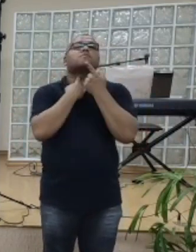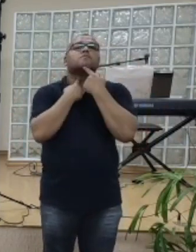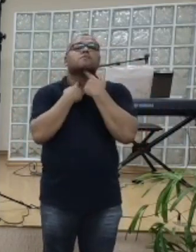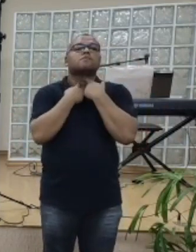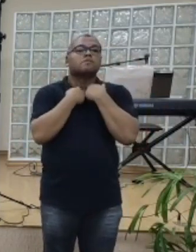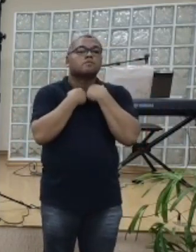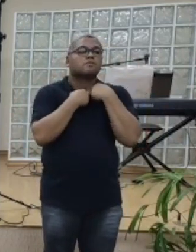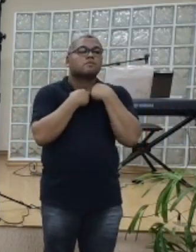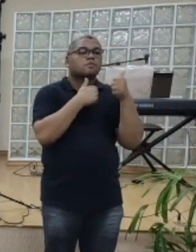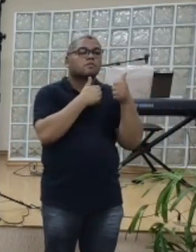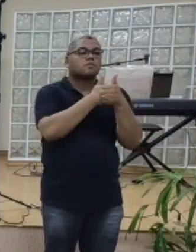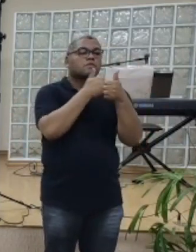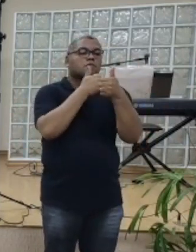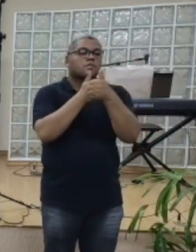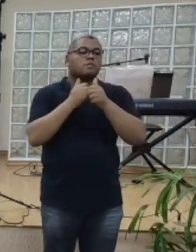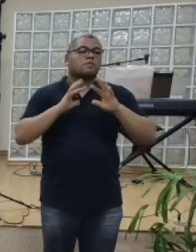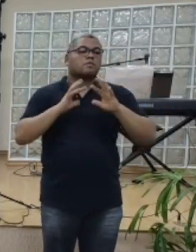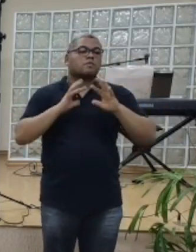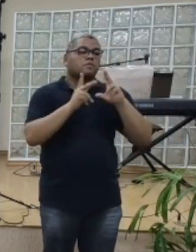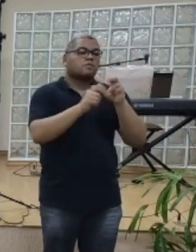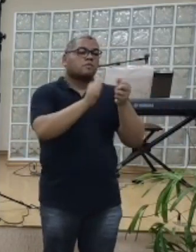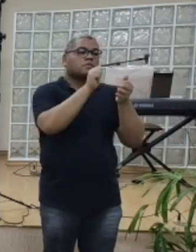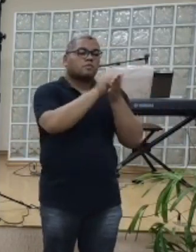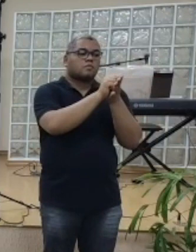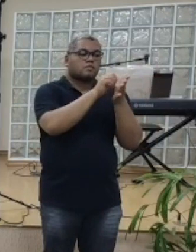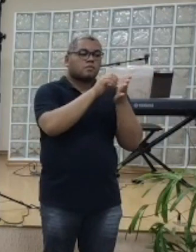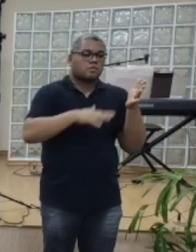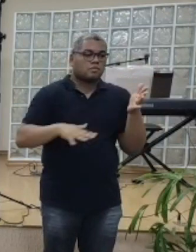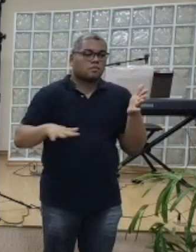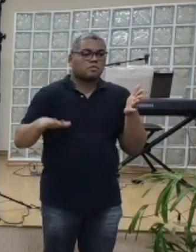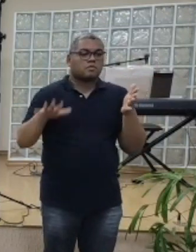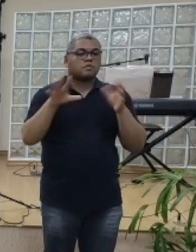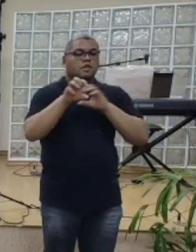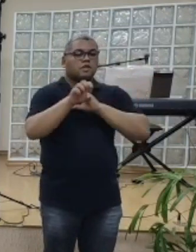acompanhar todas as atividades de ensino e oração da igreja.